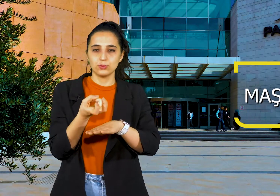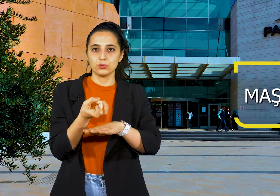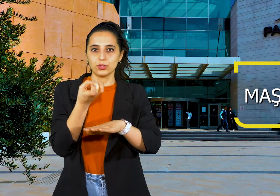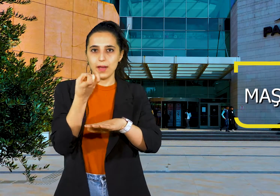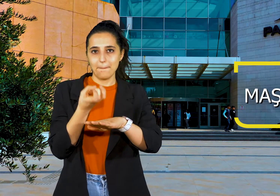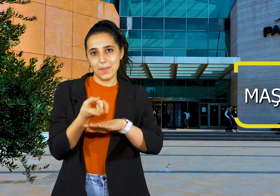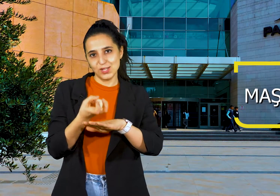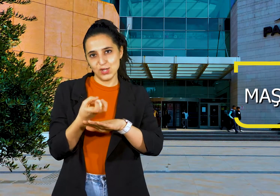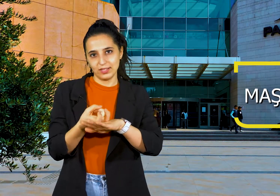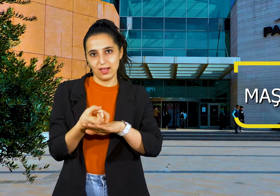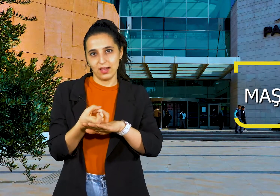vurulur. Maşallah.